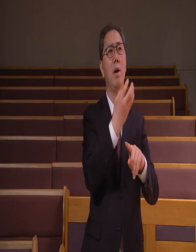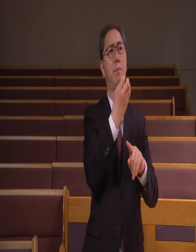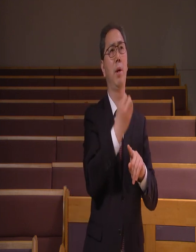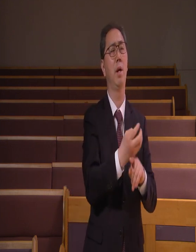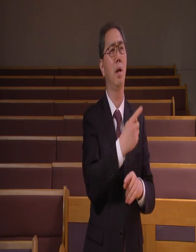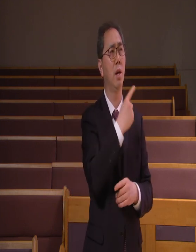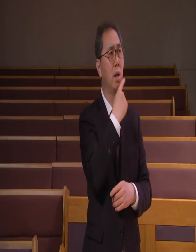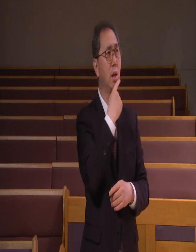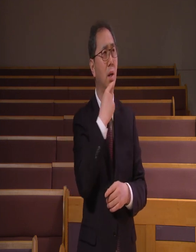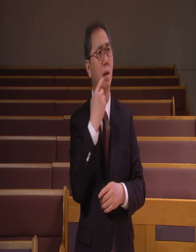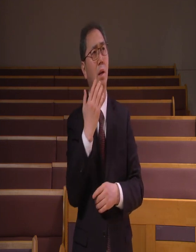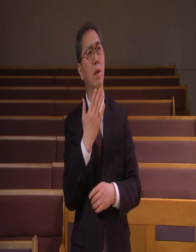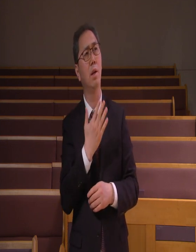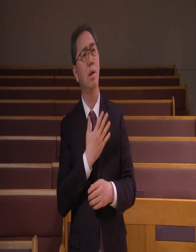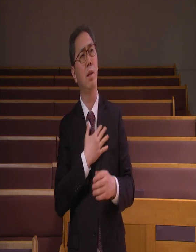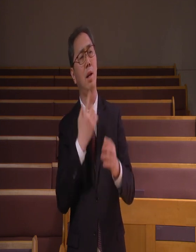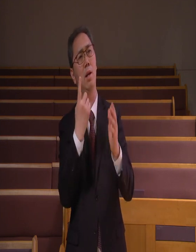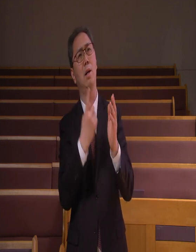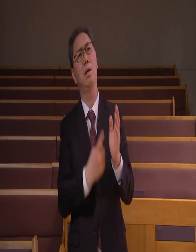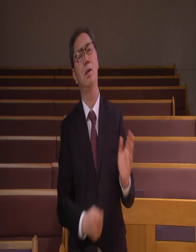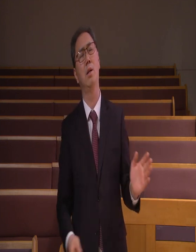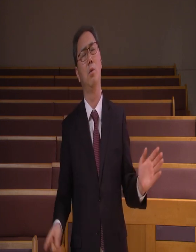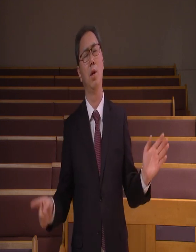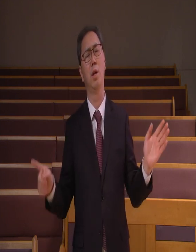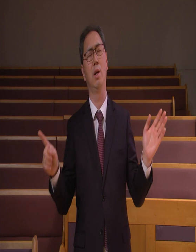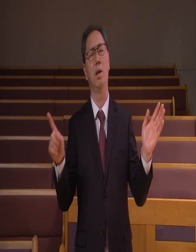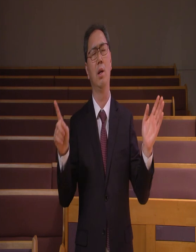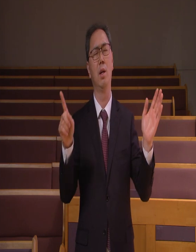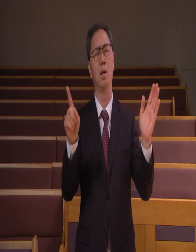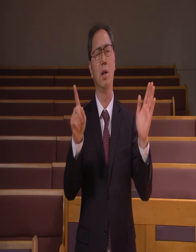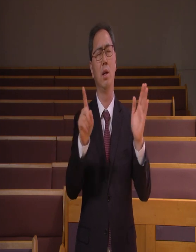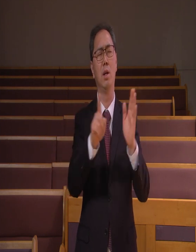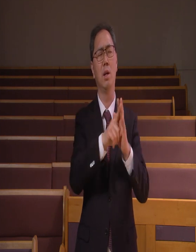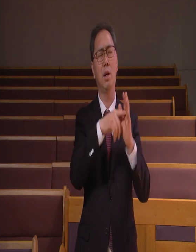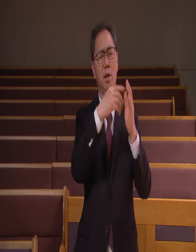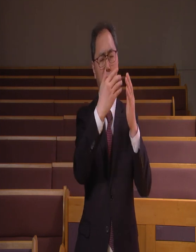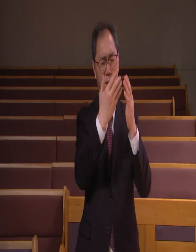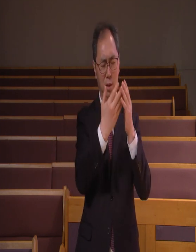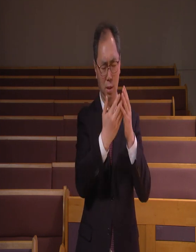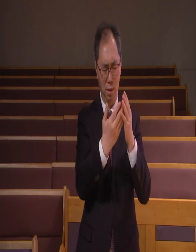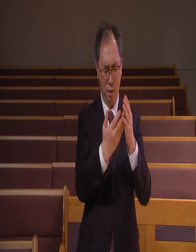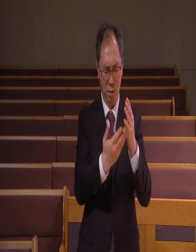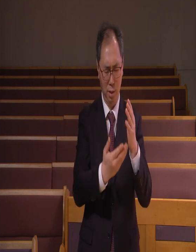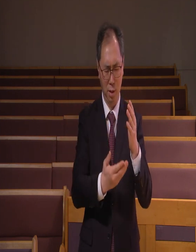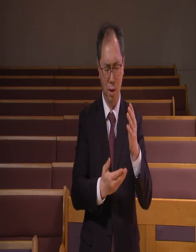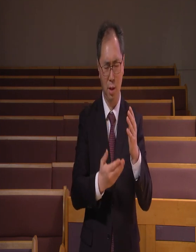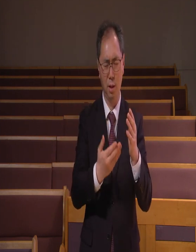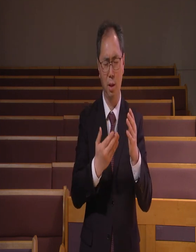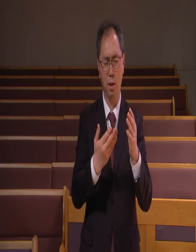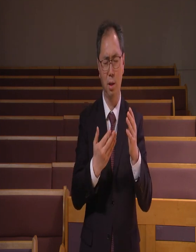귀중한 그 봄의 비 나를 위해